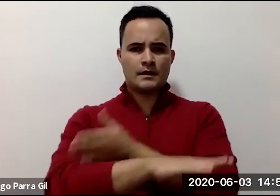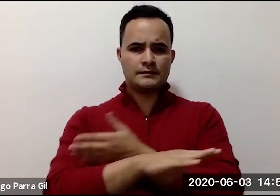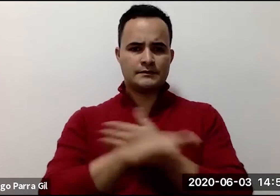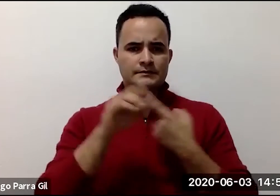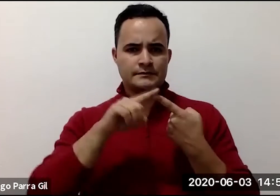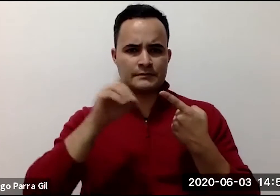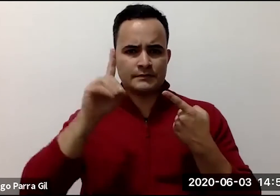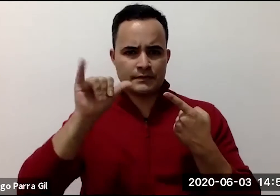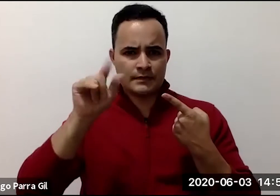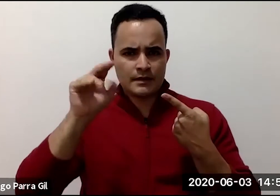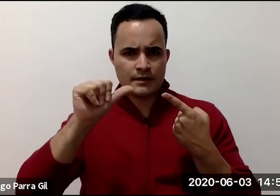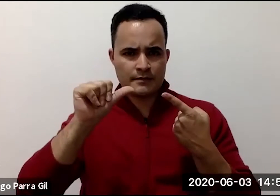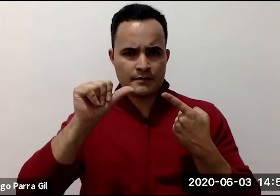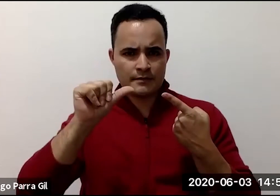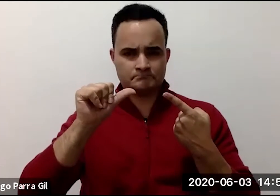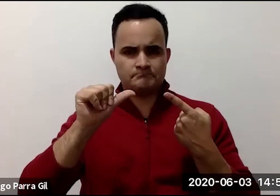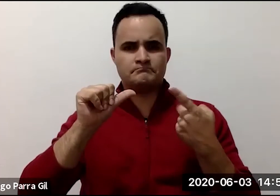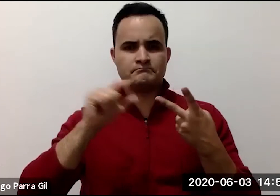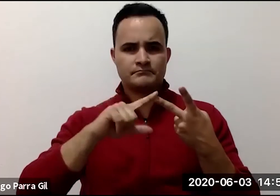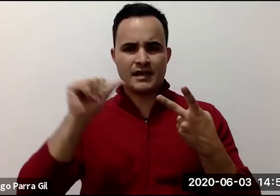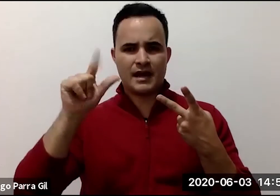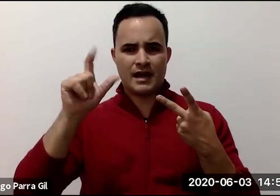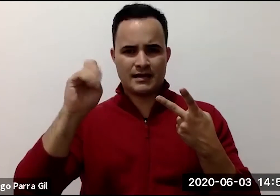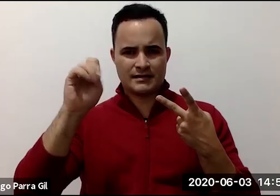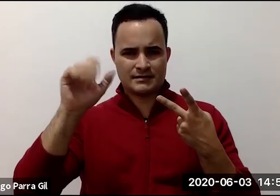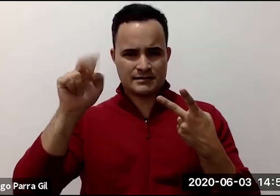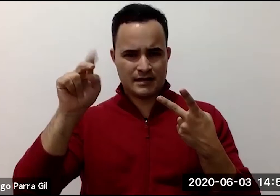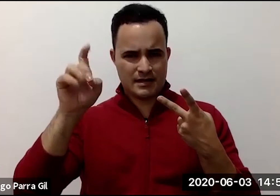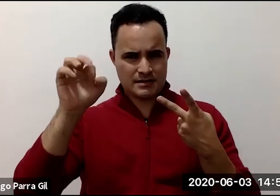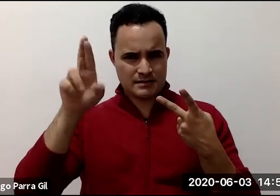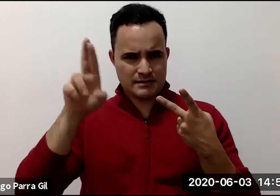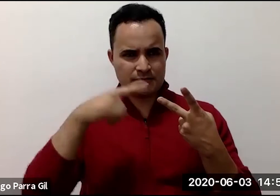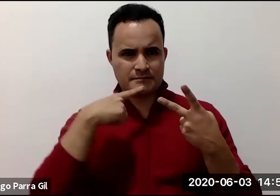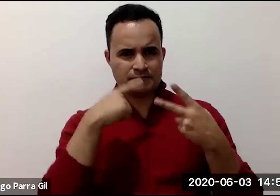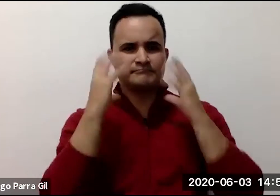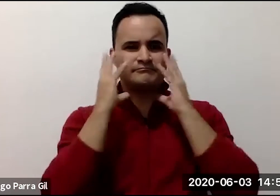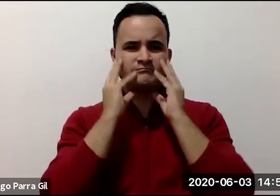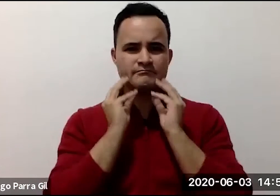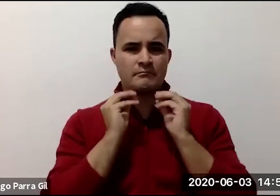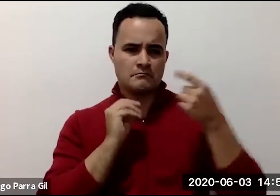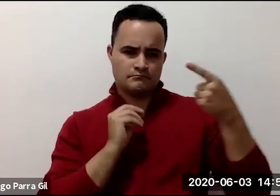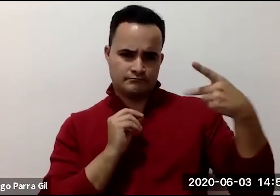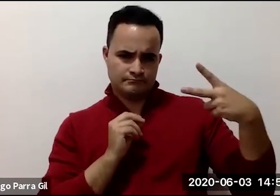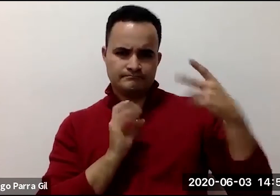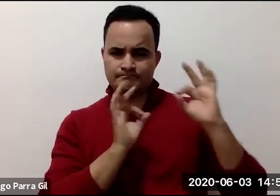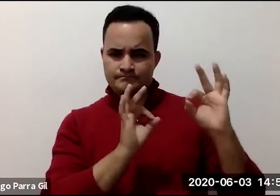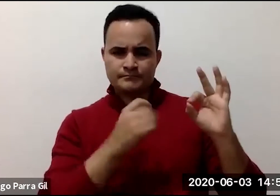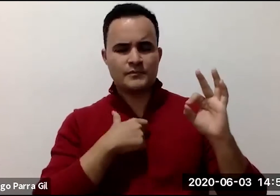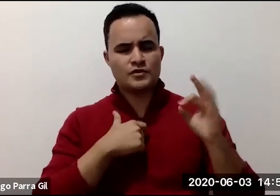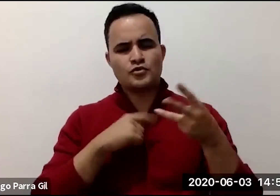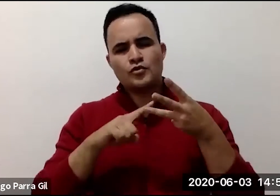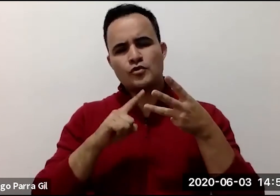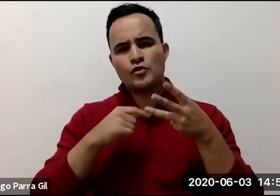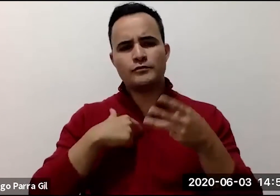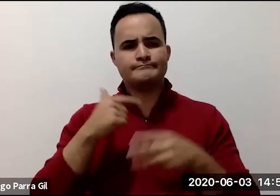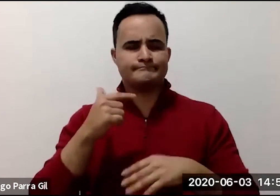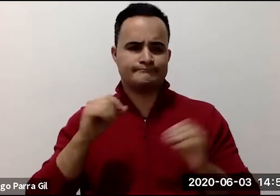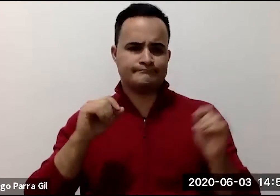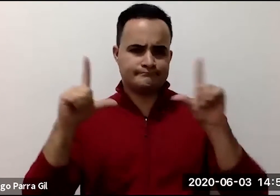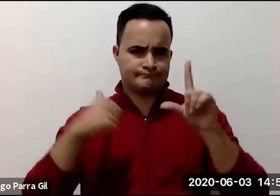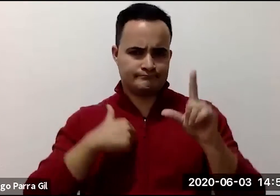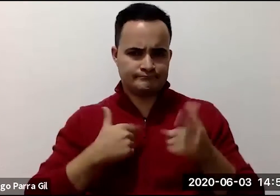Alexander. Y mi participación la voy a iniciar desde la cuestión, una cuestión